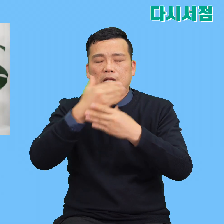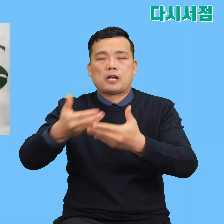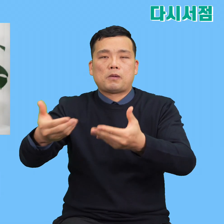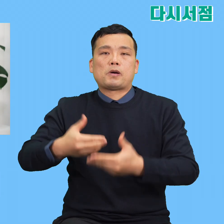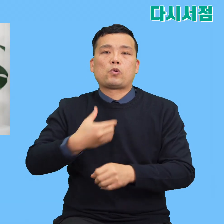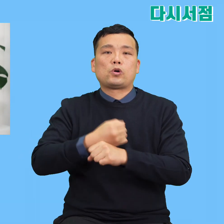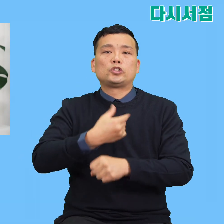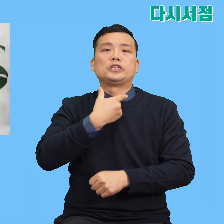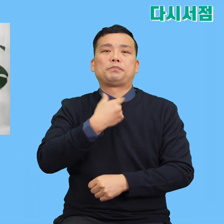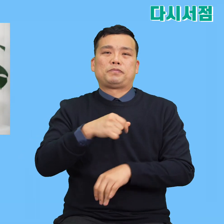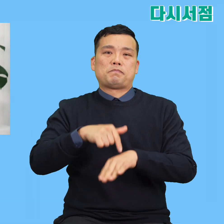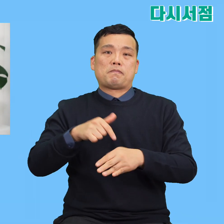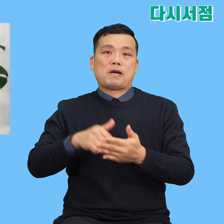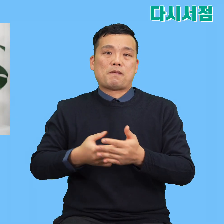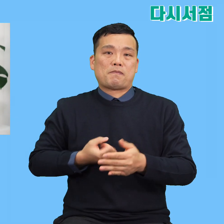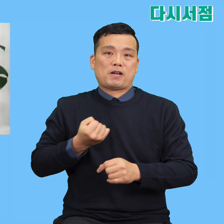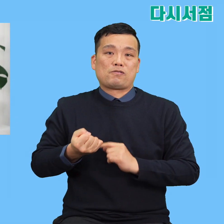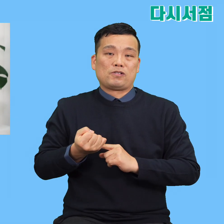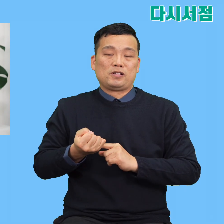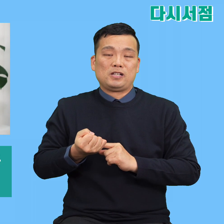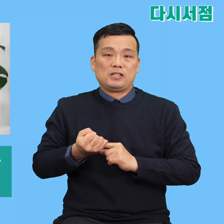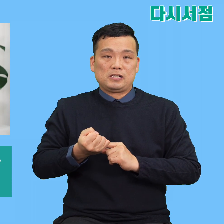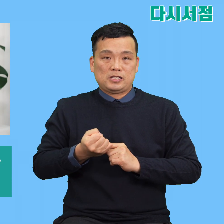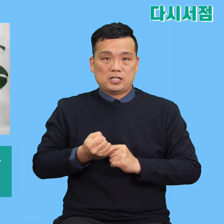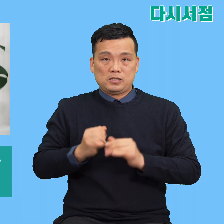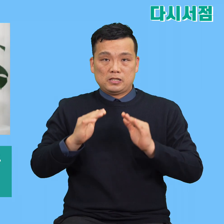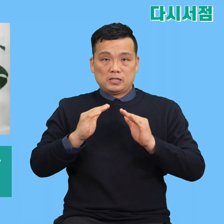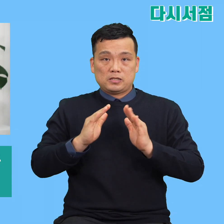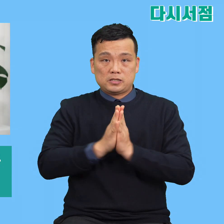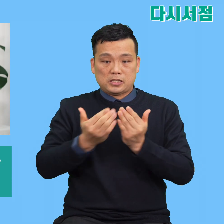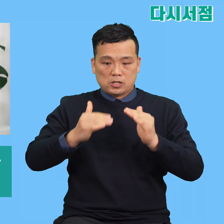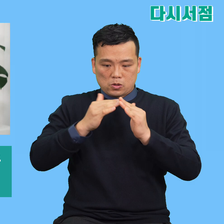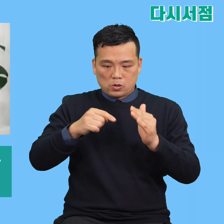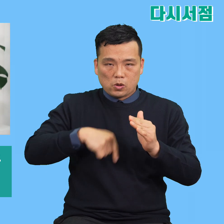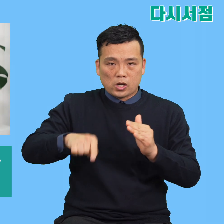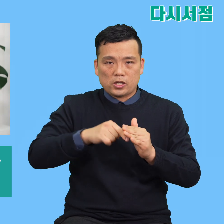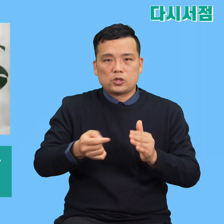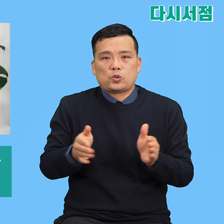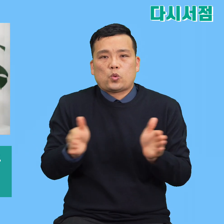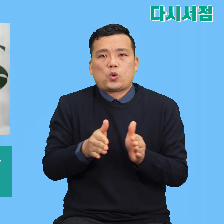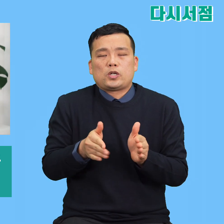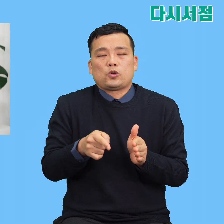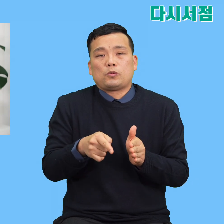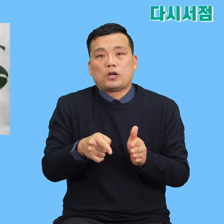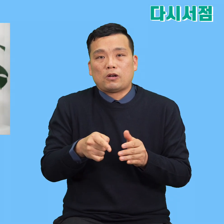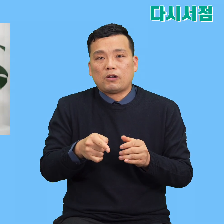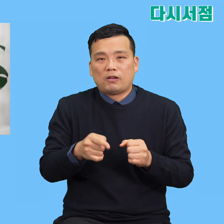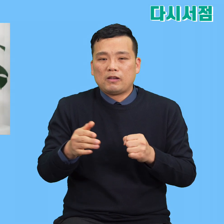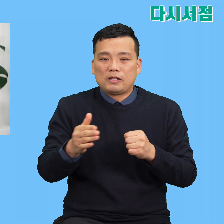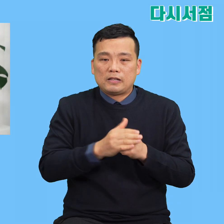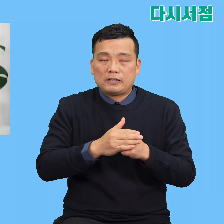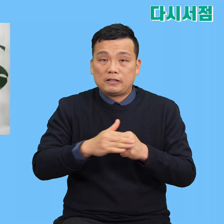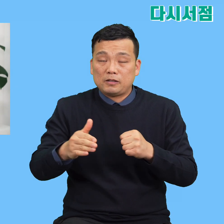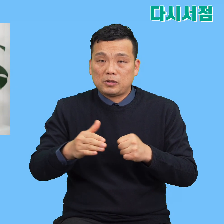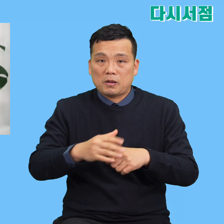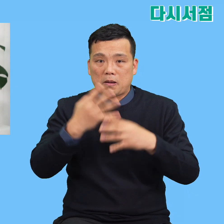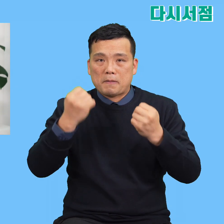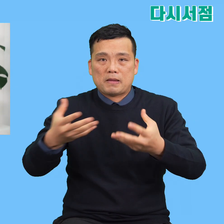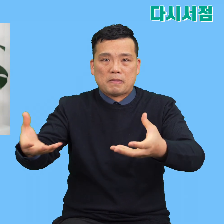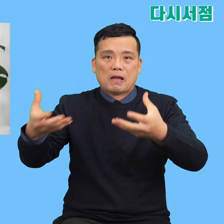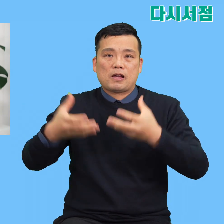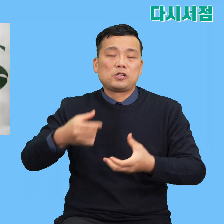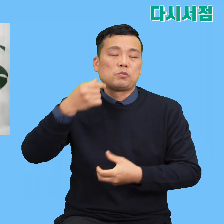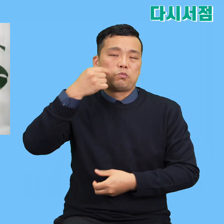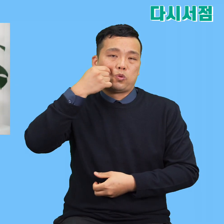제 마음인 거고 책방 공간은 한정돼 있고 모든 조그만 동네 책방들 다 똑같이 얘기하는데 물리적 공간은 한정돼 있고 책은